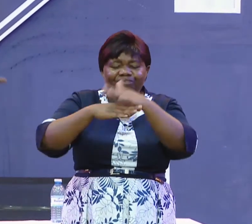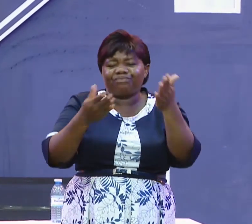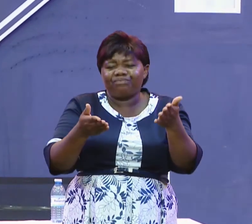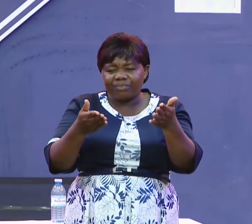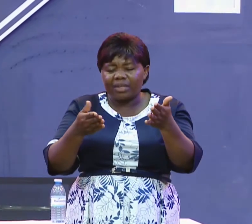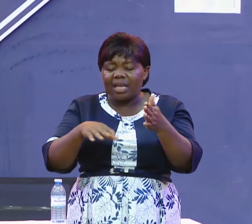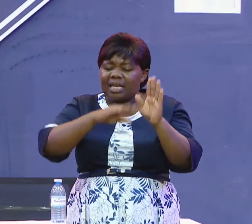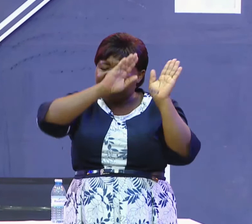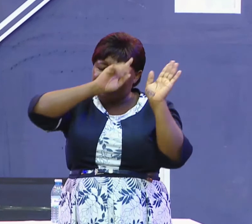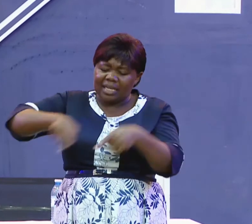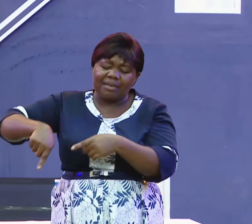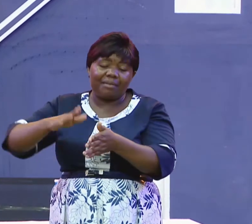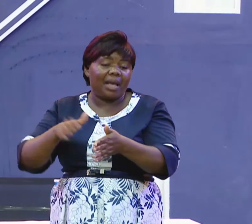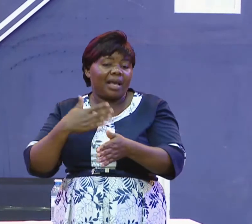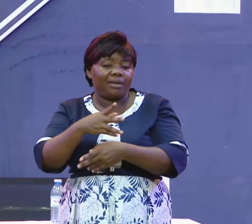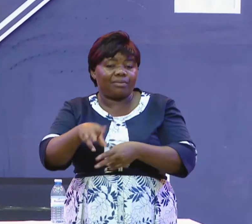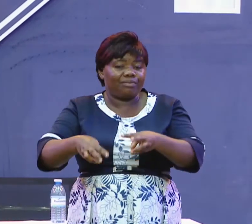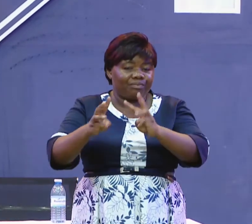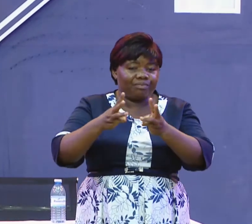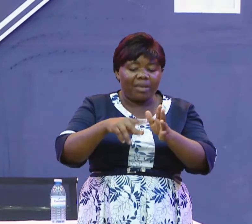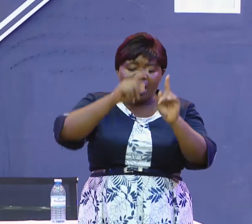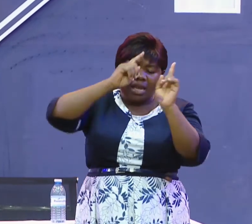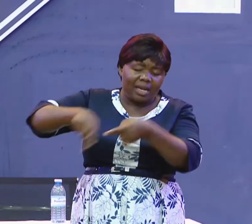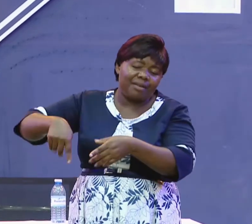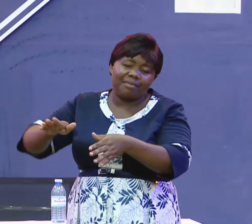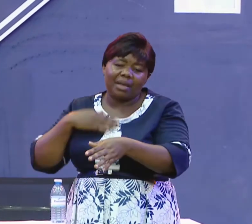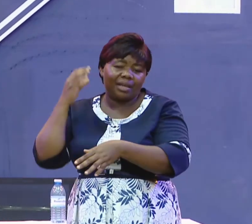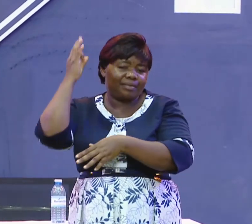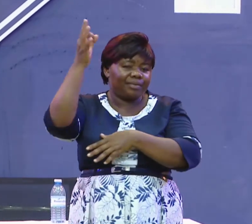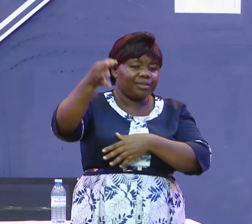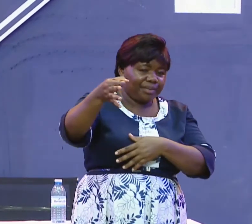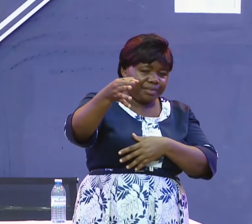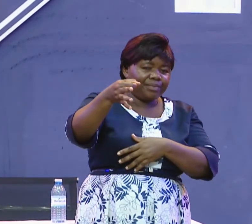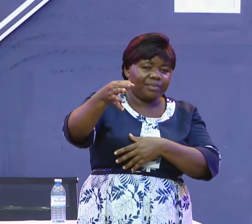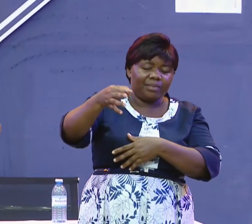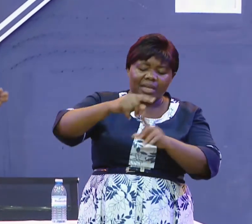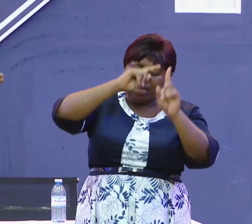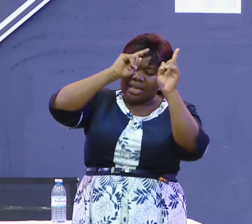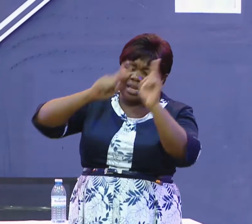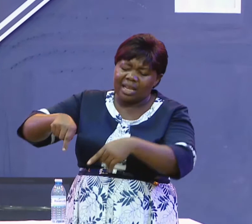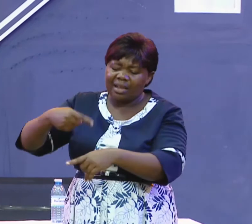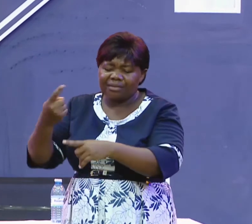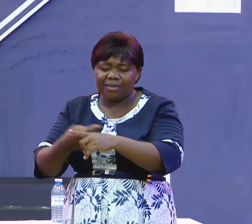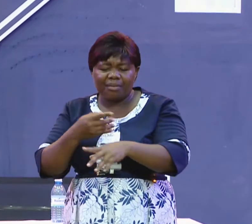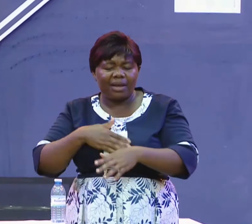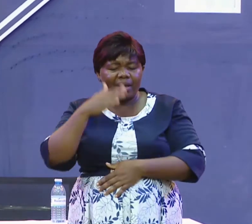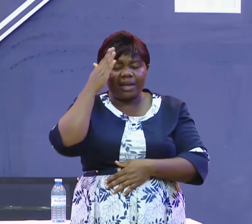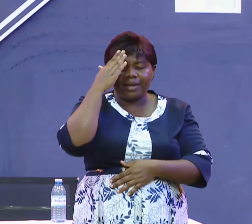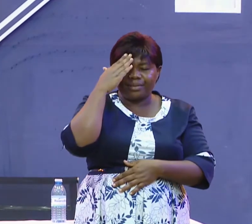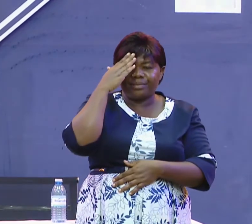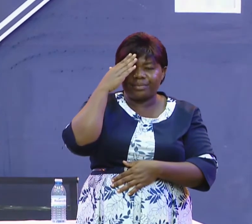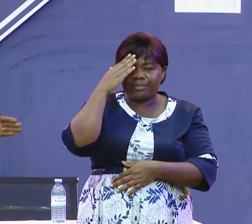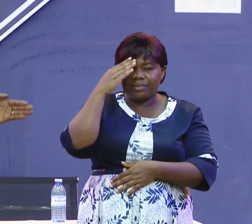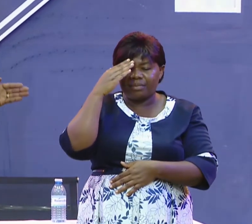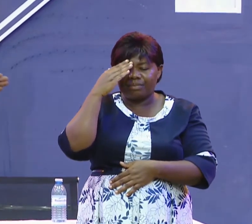mu kkubo lyange. Va mu kkubo lyange. Va mu magenda gange. Va mu magenda gange. Va mu mutwe gwange. Va mu mutwe